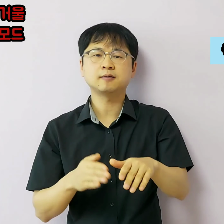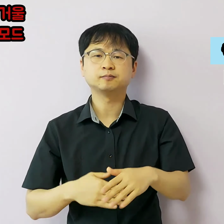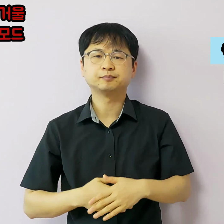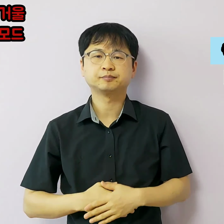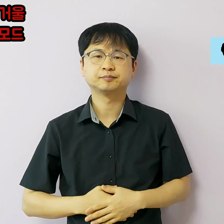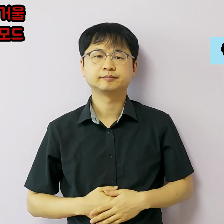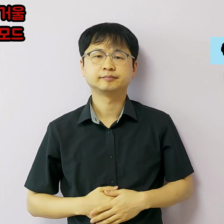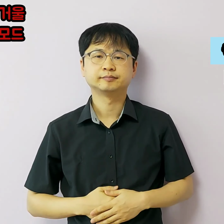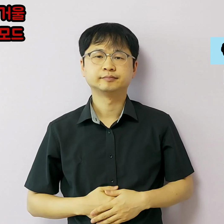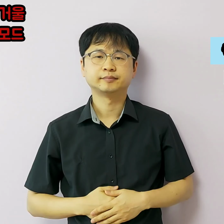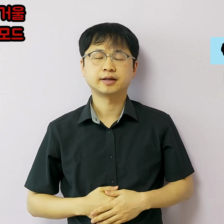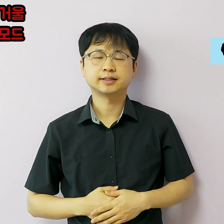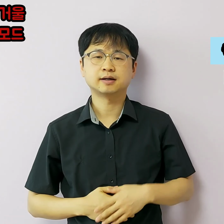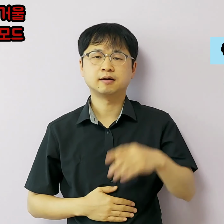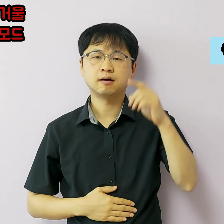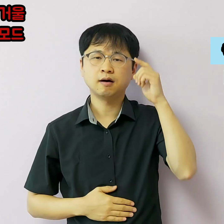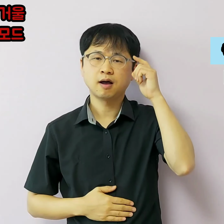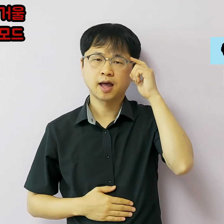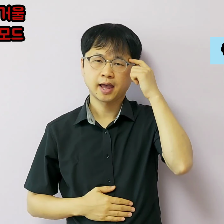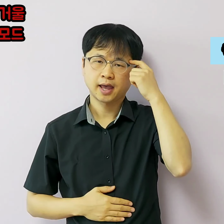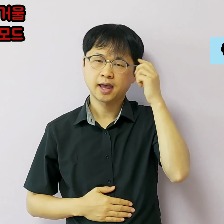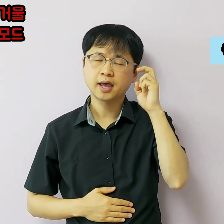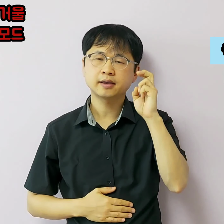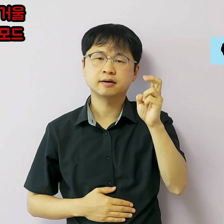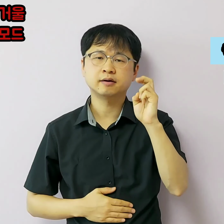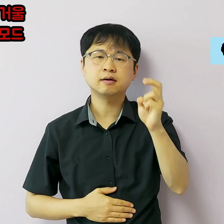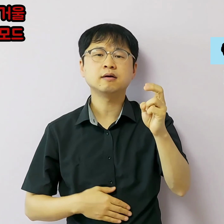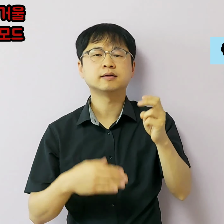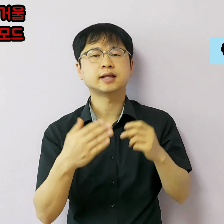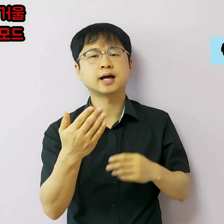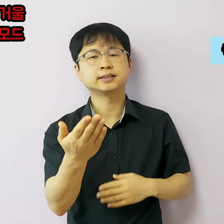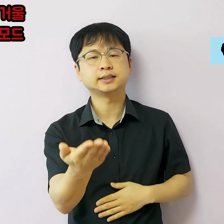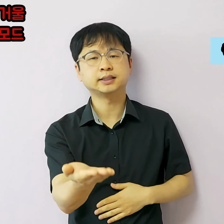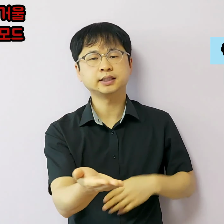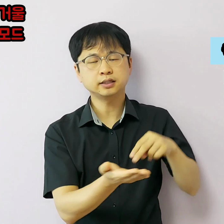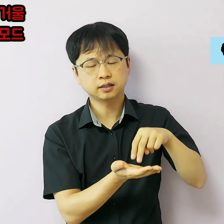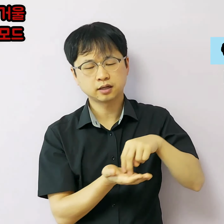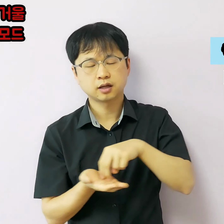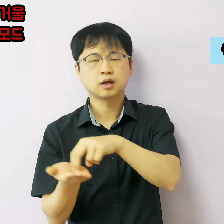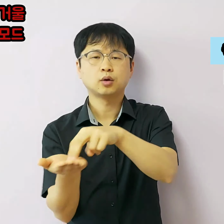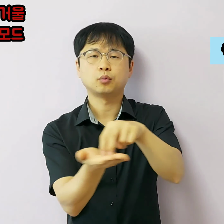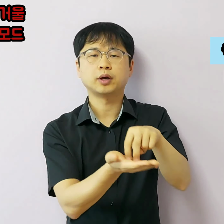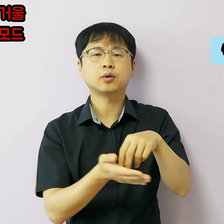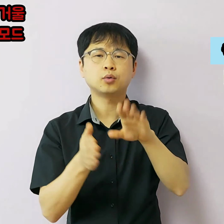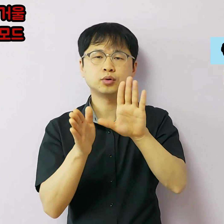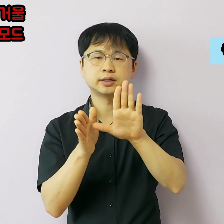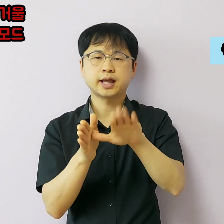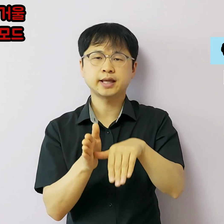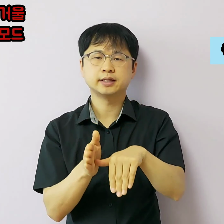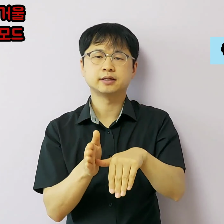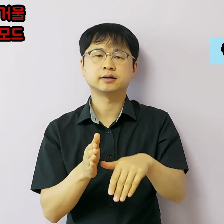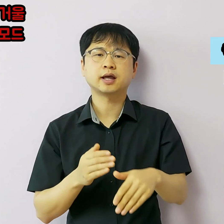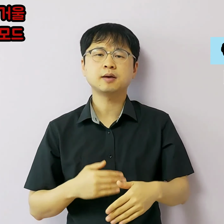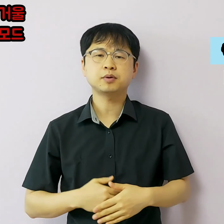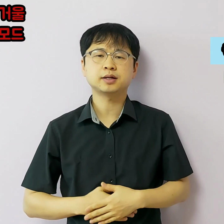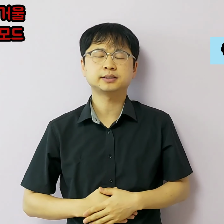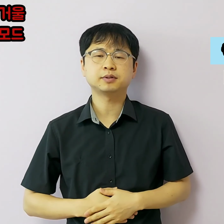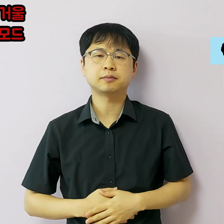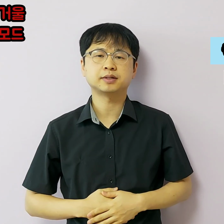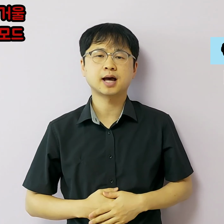배웠습니다. 네, 그래서 행여, 당신, 외로울 땐 이렇게 표현하시면